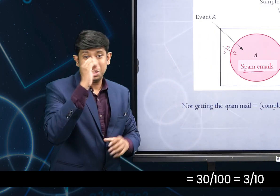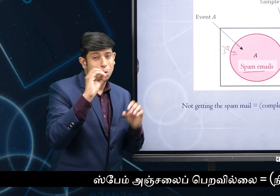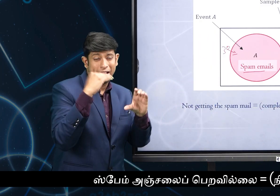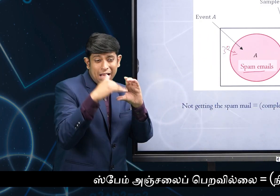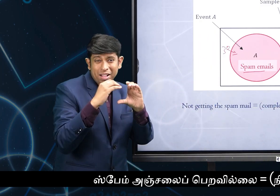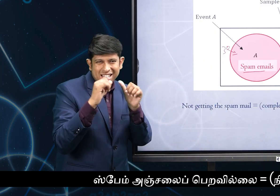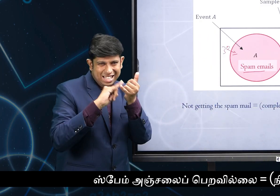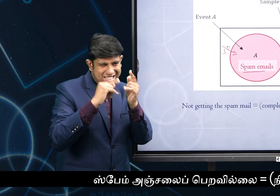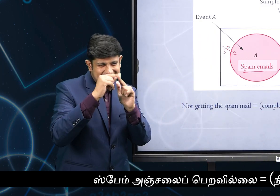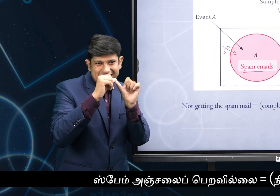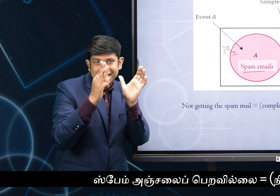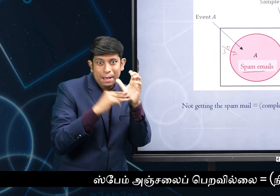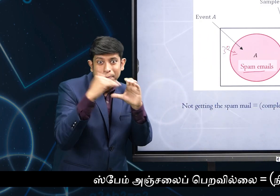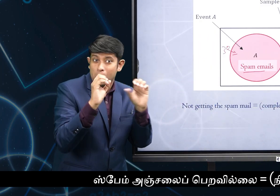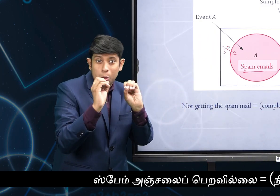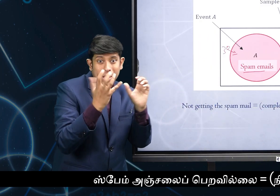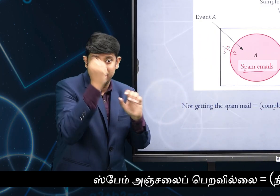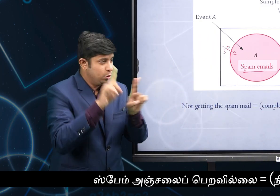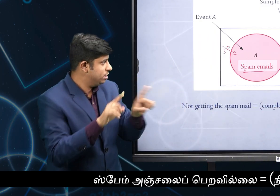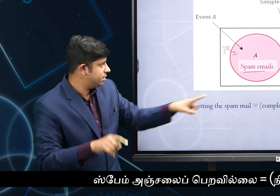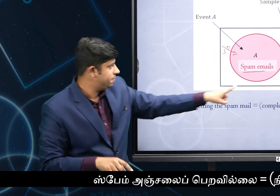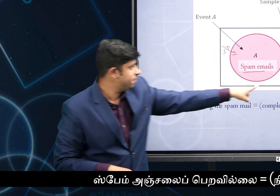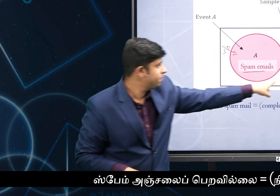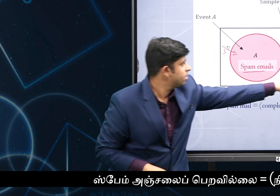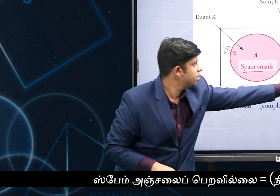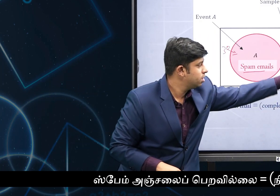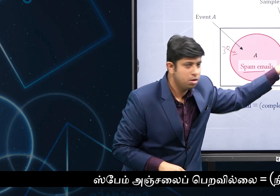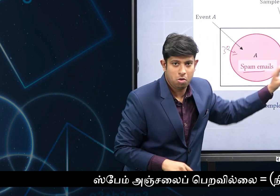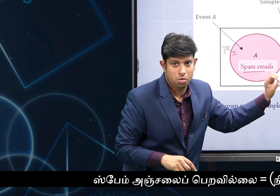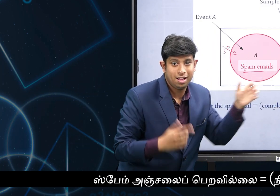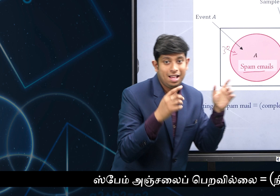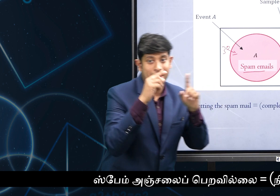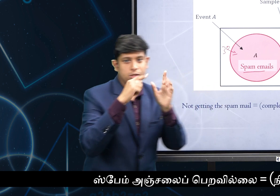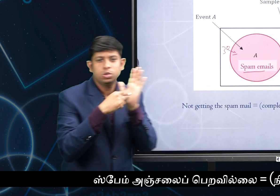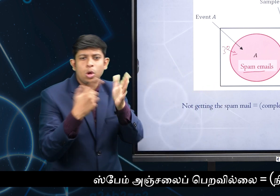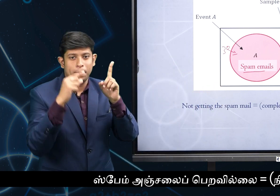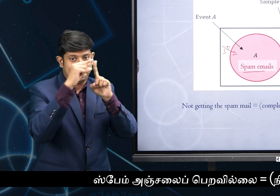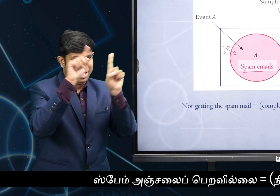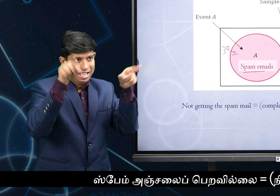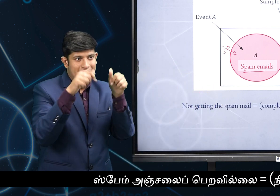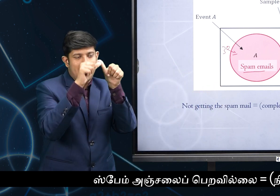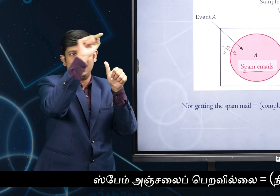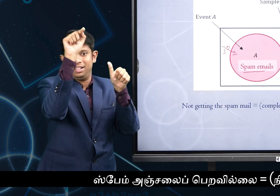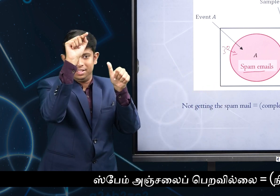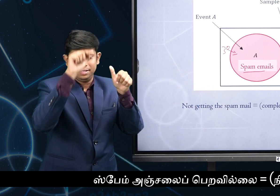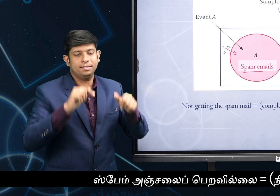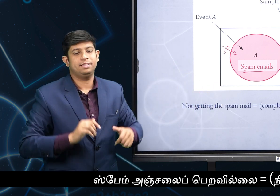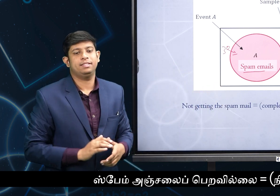ஸ்பாம் அஞ்சல்களை பெறவில்லை. ஈடு அடைப்புக்குறி நிகழ்வு ஏ ஈடு பி அடைப்புக்குறி ஏ பார்